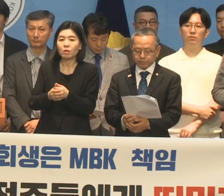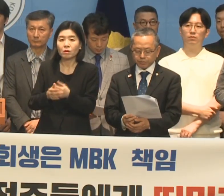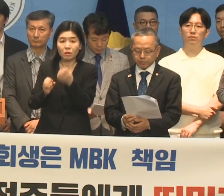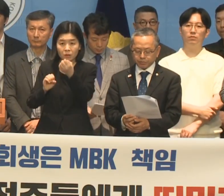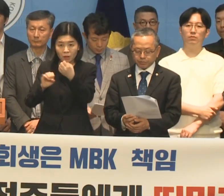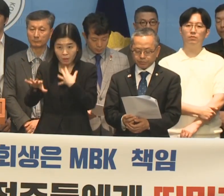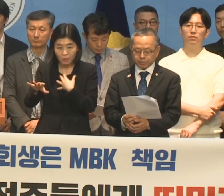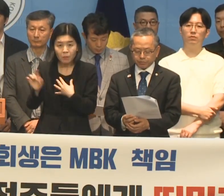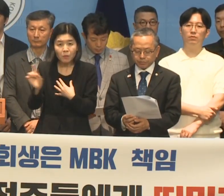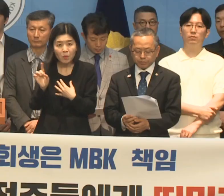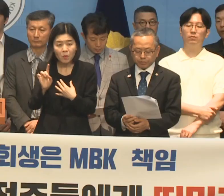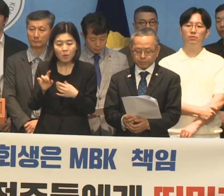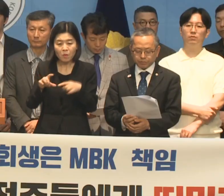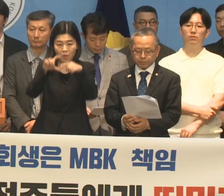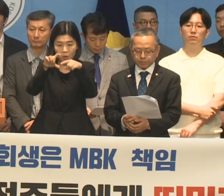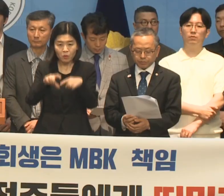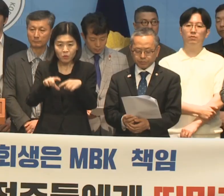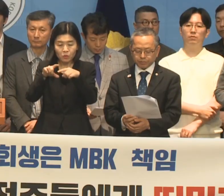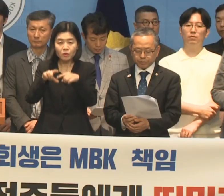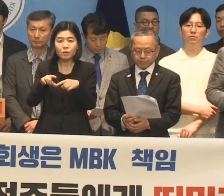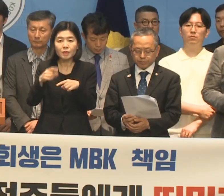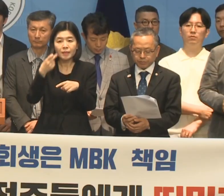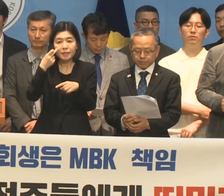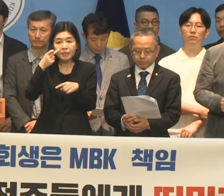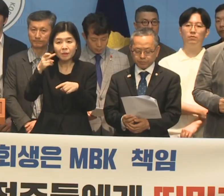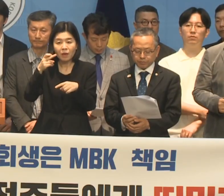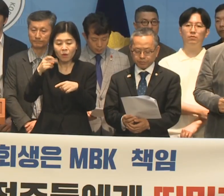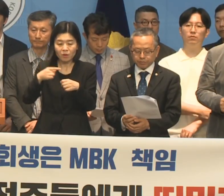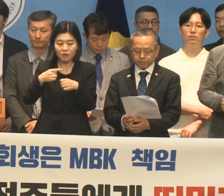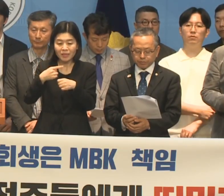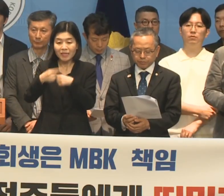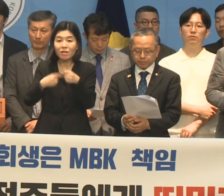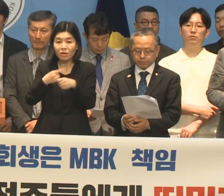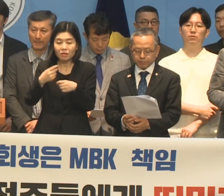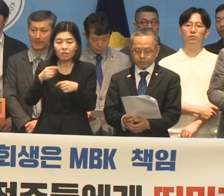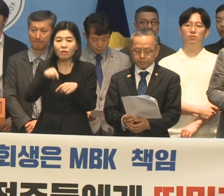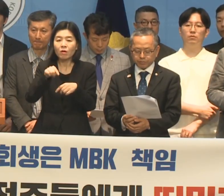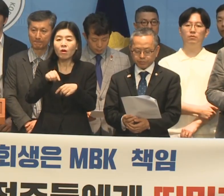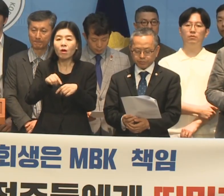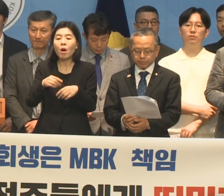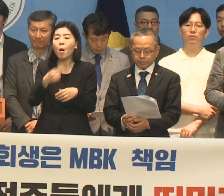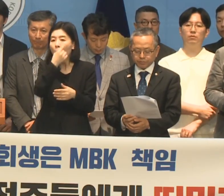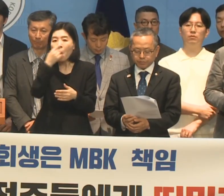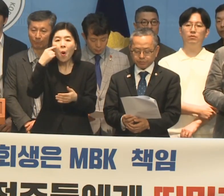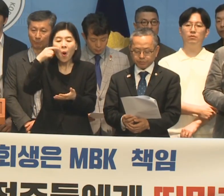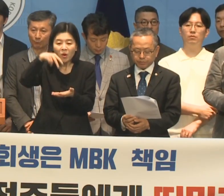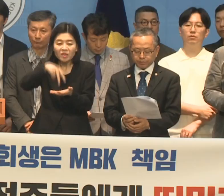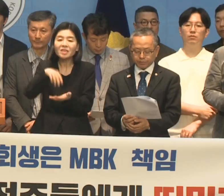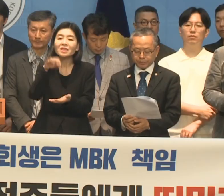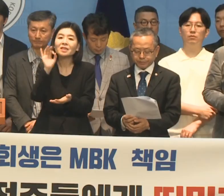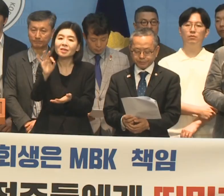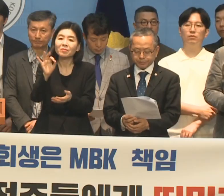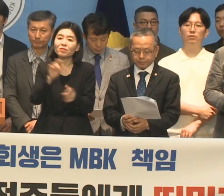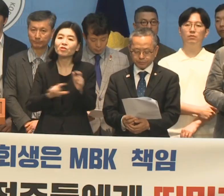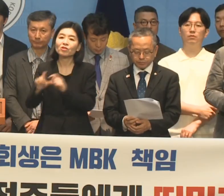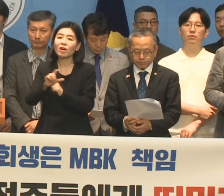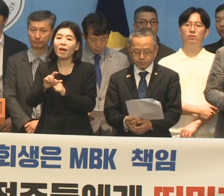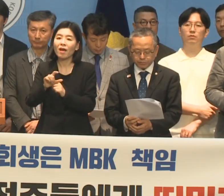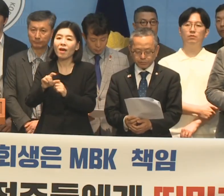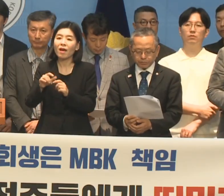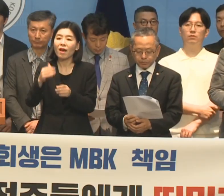것은 평균 12개월의 임대 수수료에 해당되는 거액을 보증금으로 추가 납입하라는